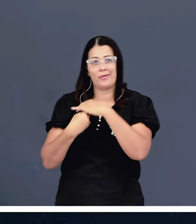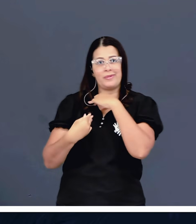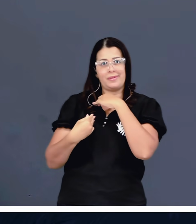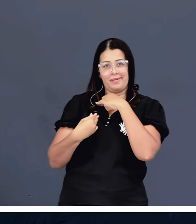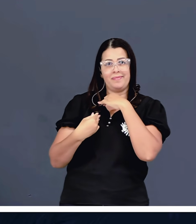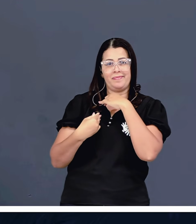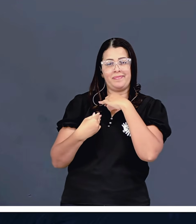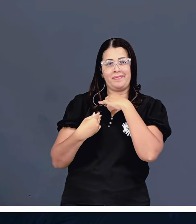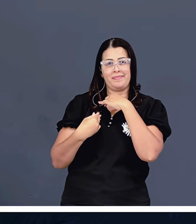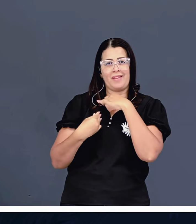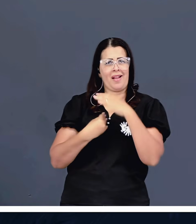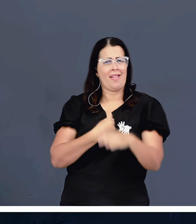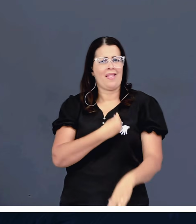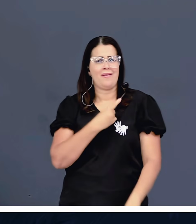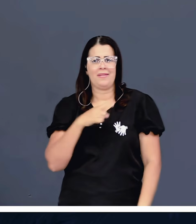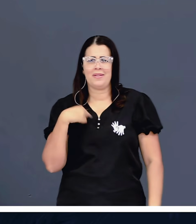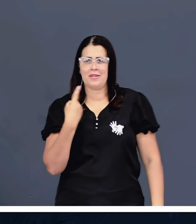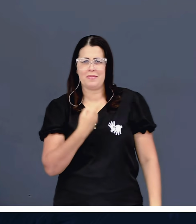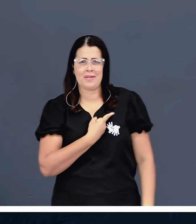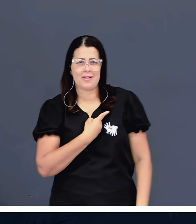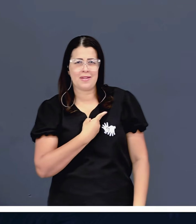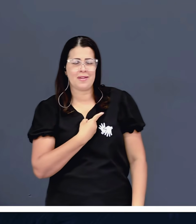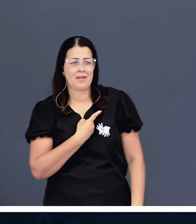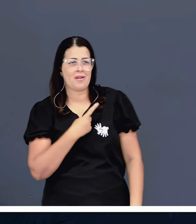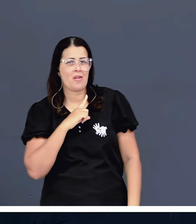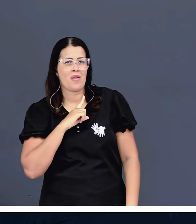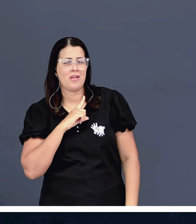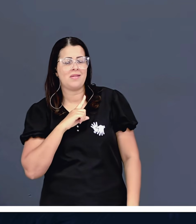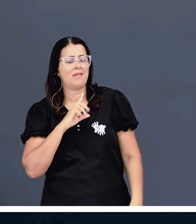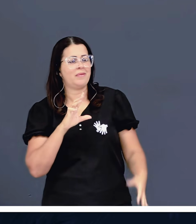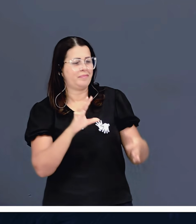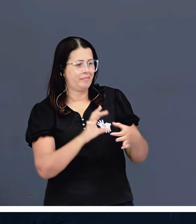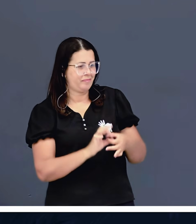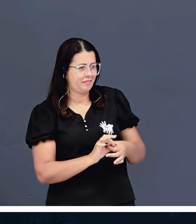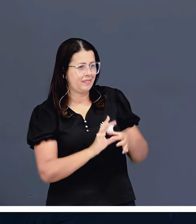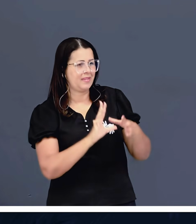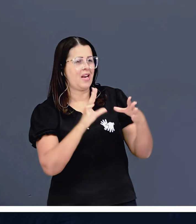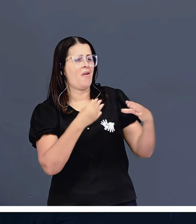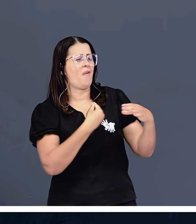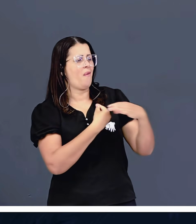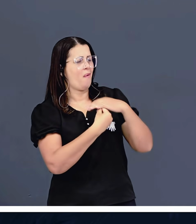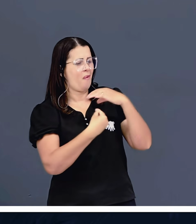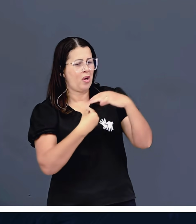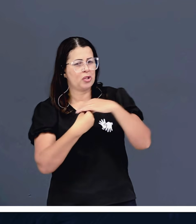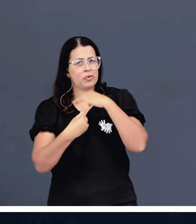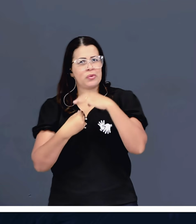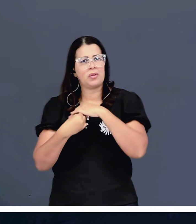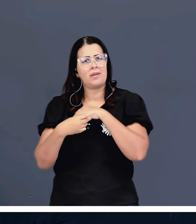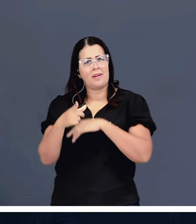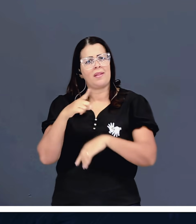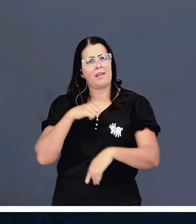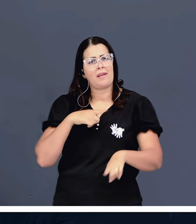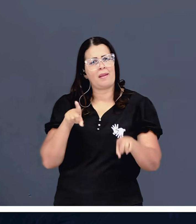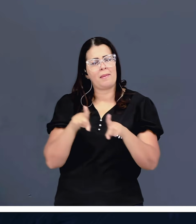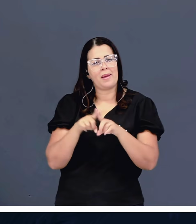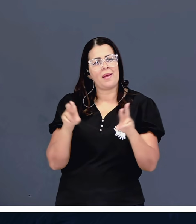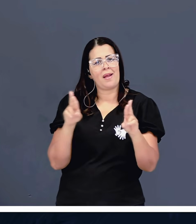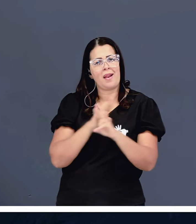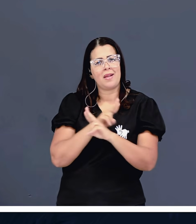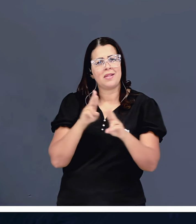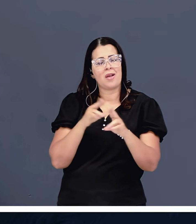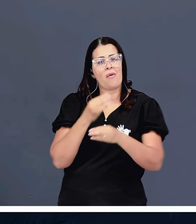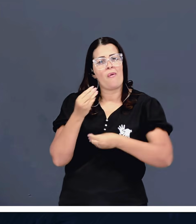recebemos na vida das pessoas que nós autorizamos a nos dar conselhos, tem também relação